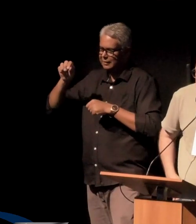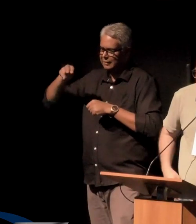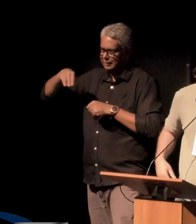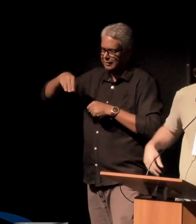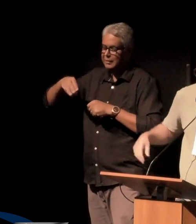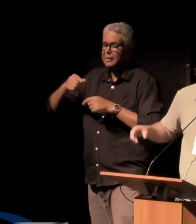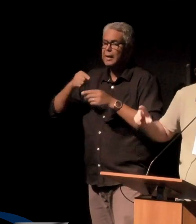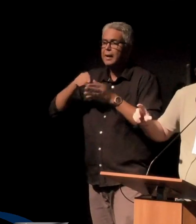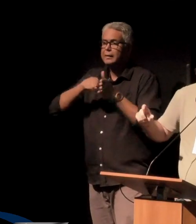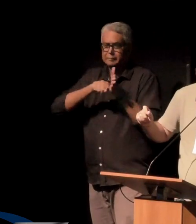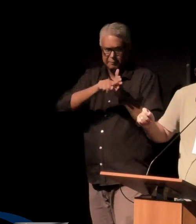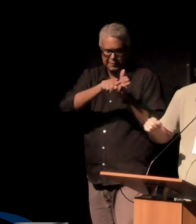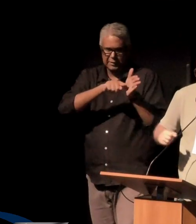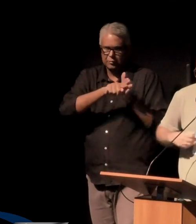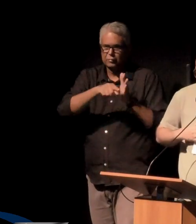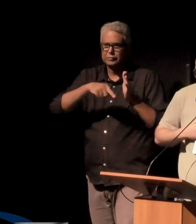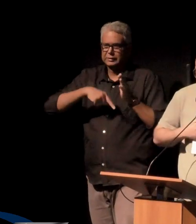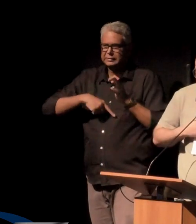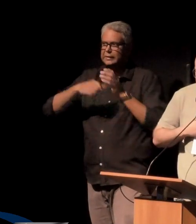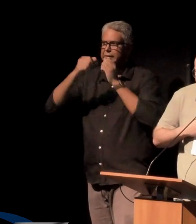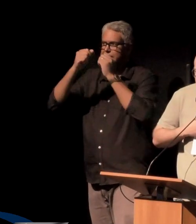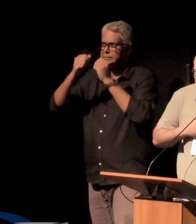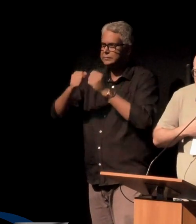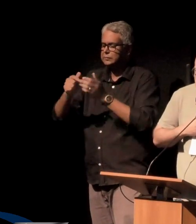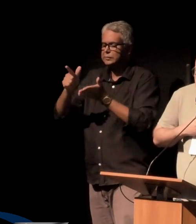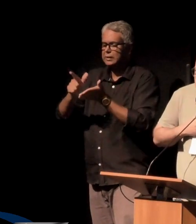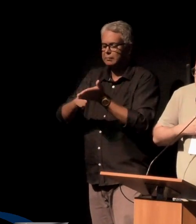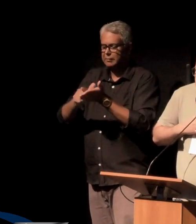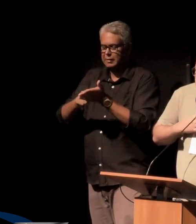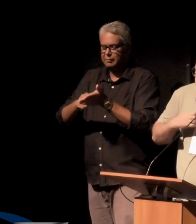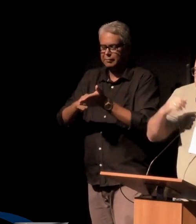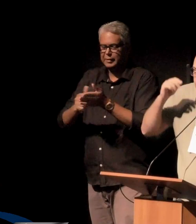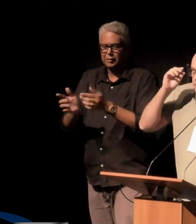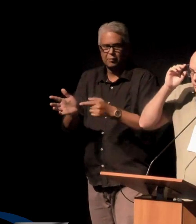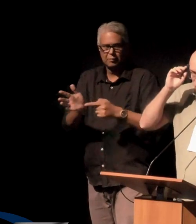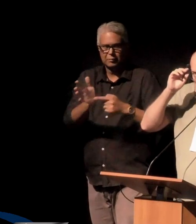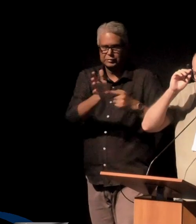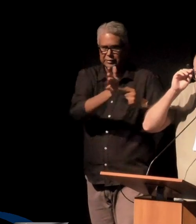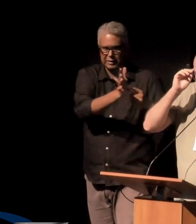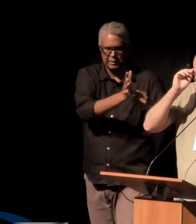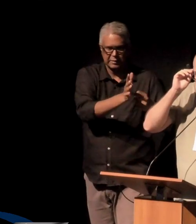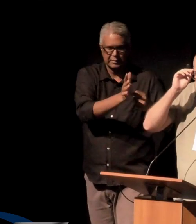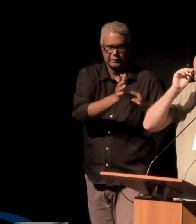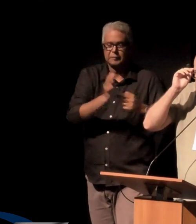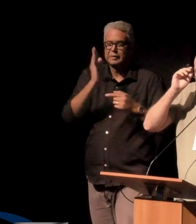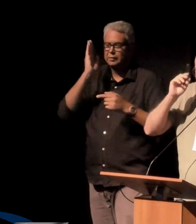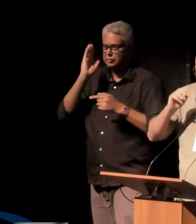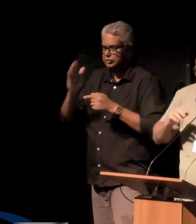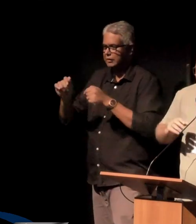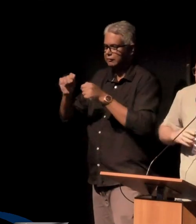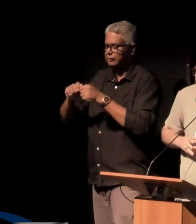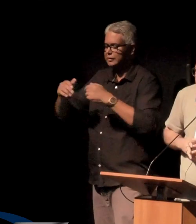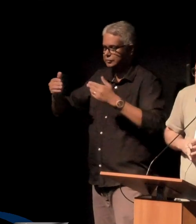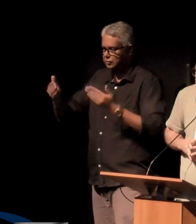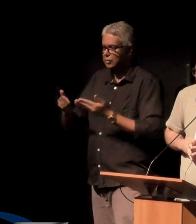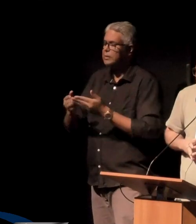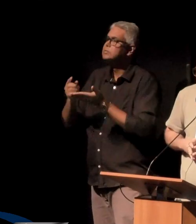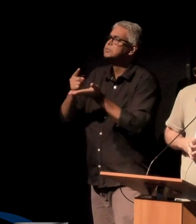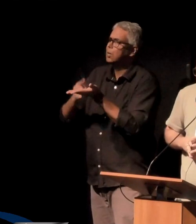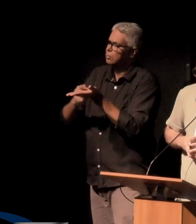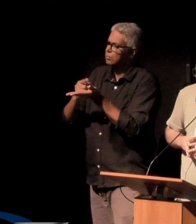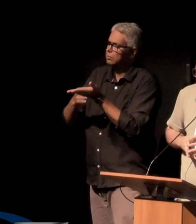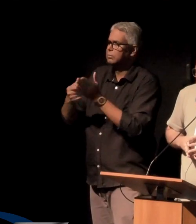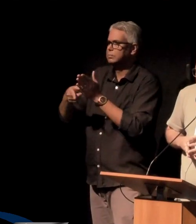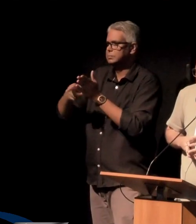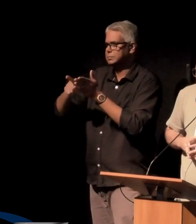para Silvia se puder trazer aqui para nós a gente já tem que a gente já faz as perguntas só combinar pessoal